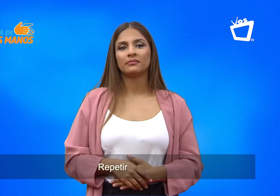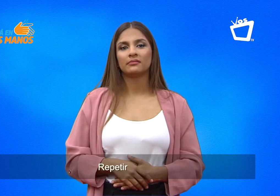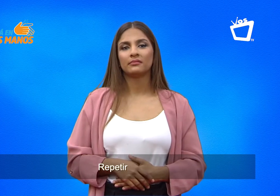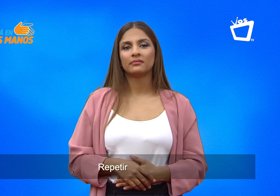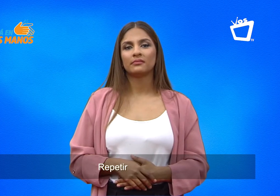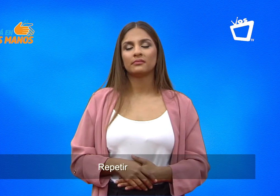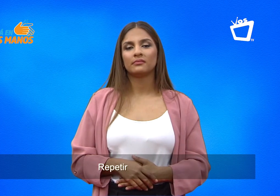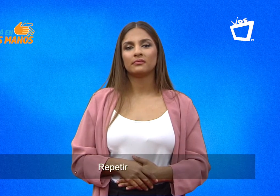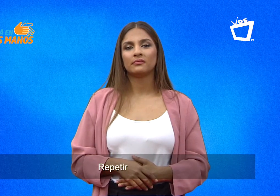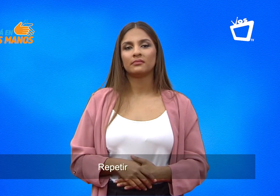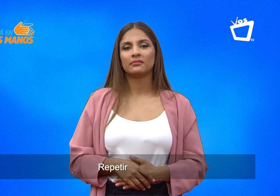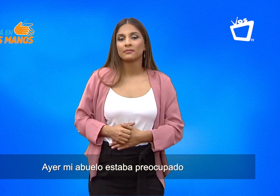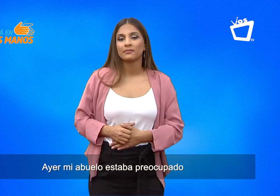Repetir.